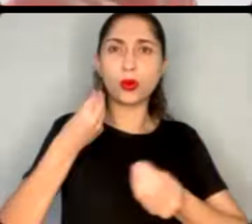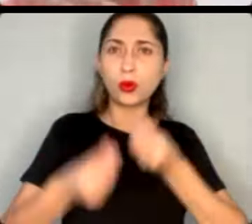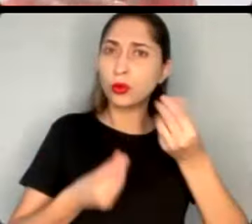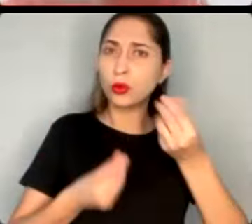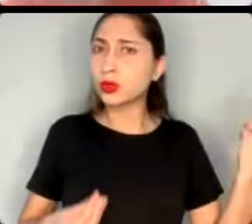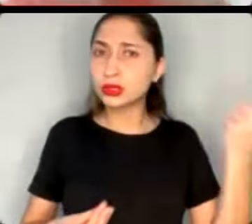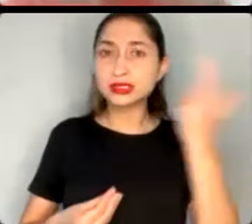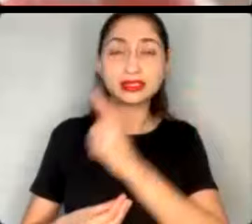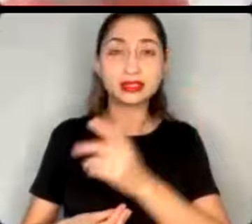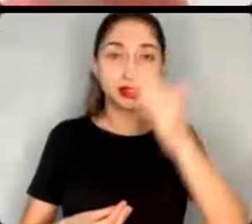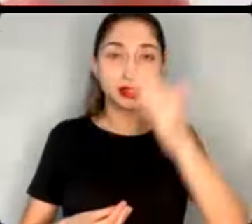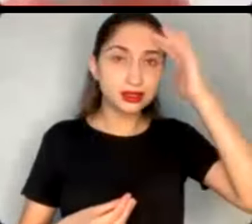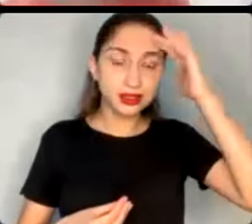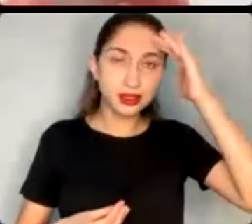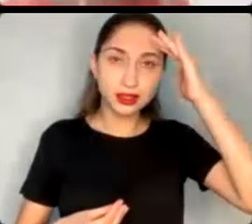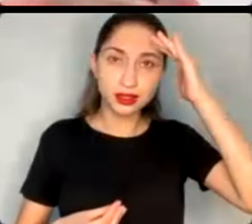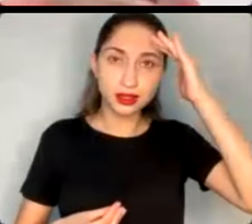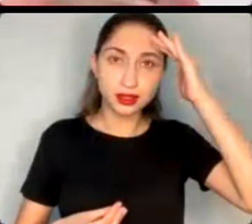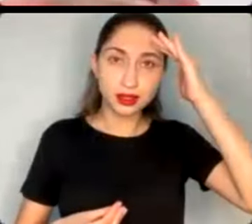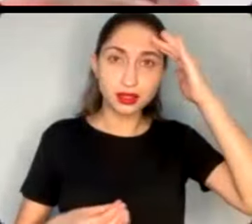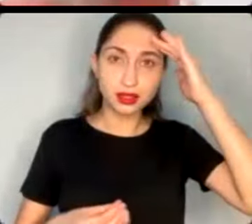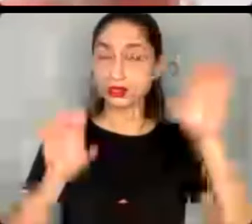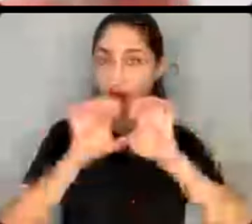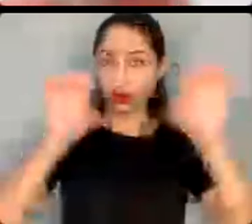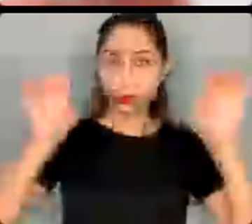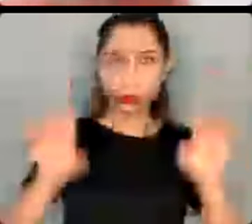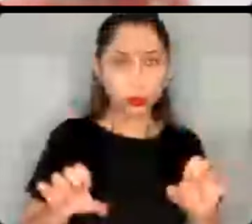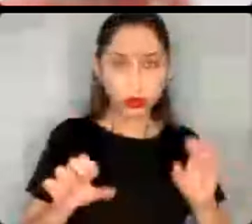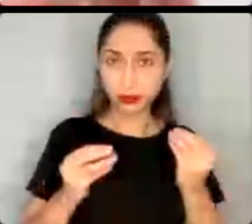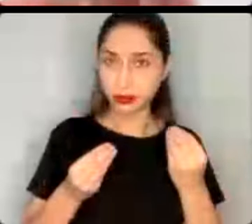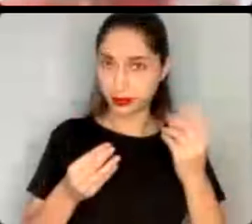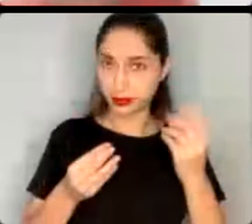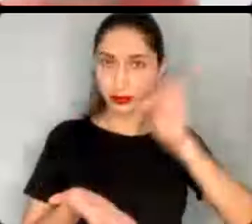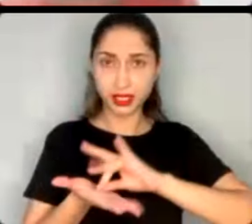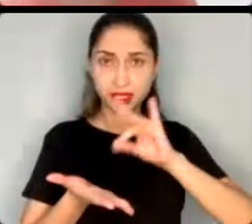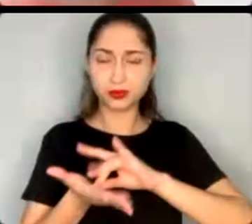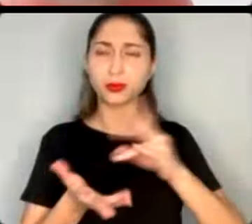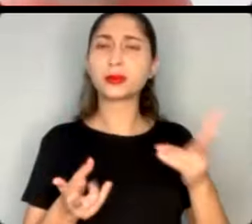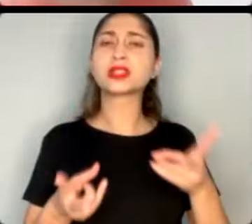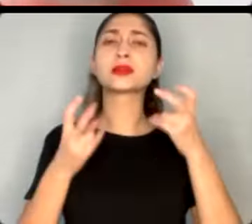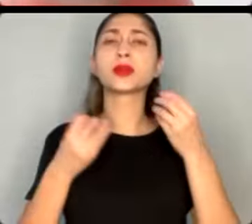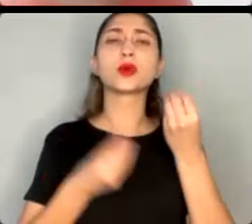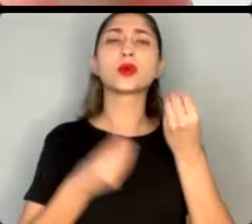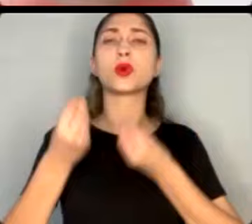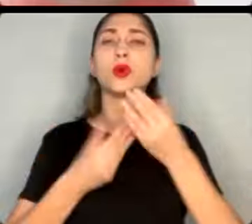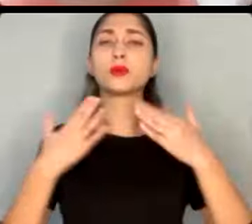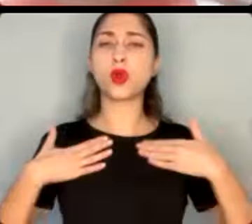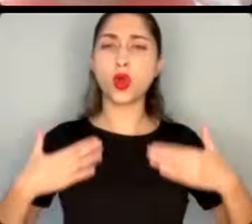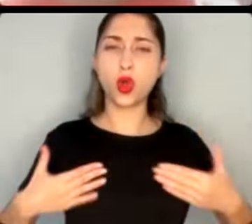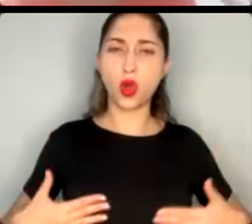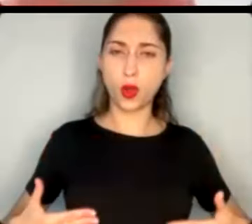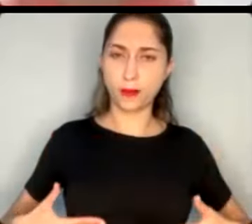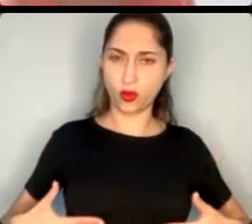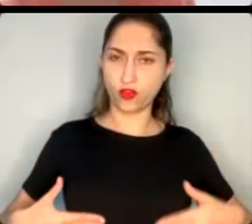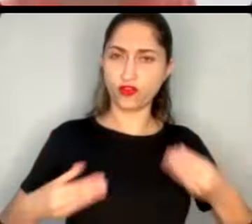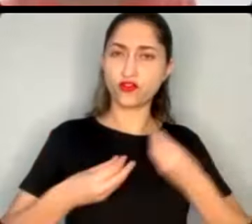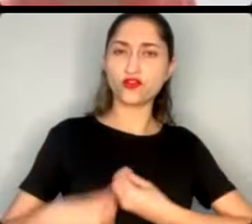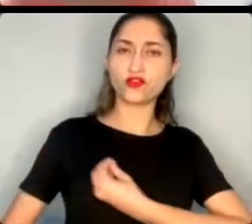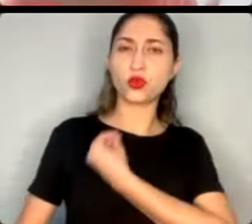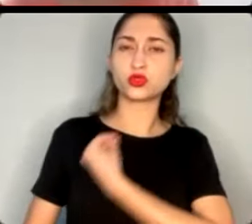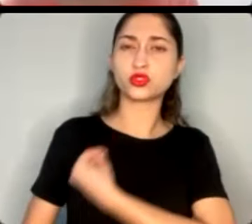acessar essa estruturação, perceber como o nosso corpo funciona, para que a gente